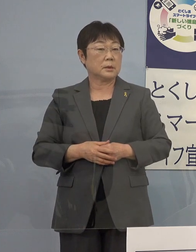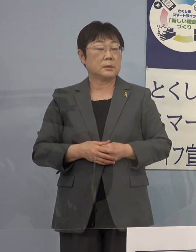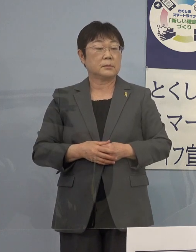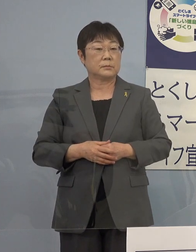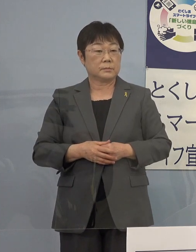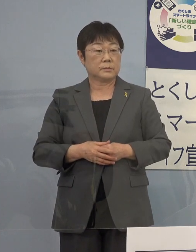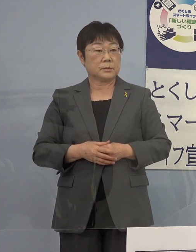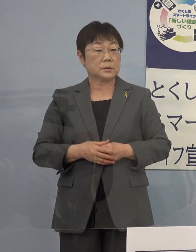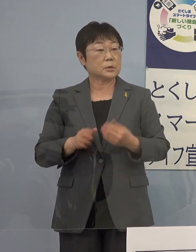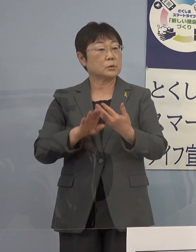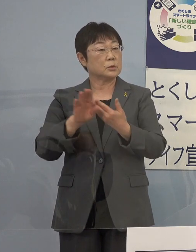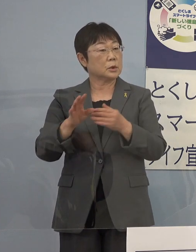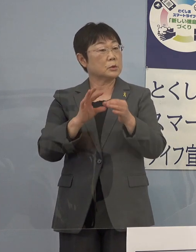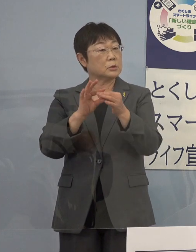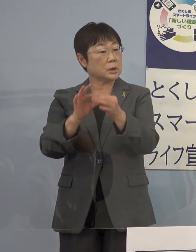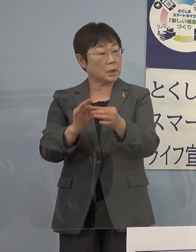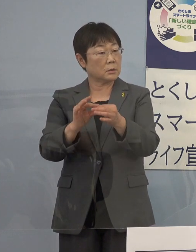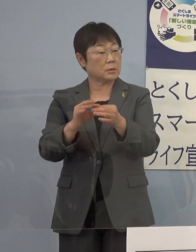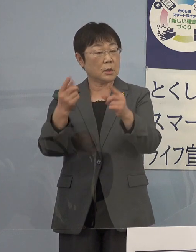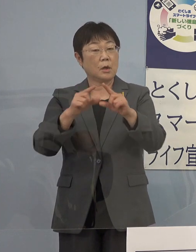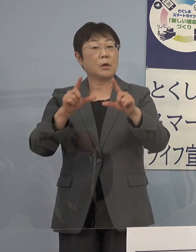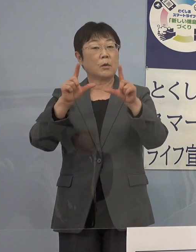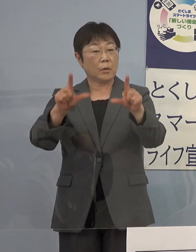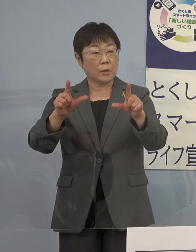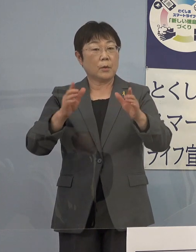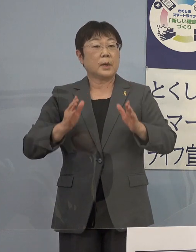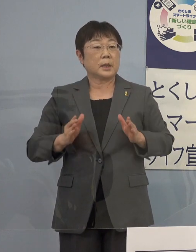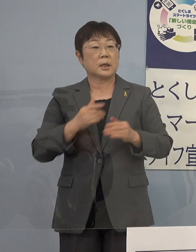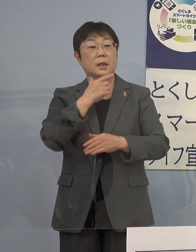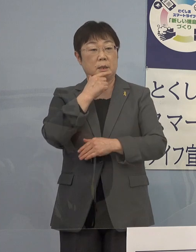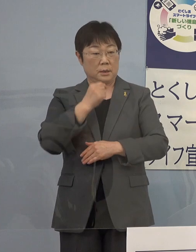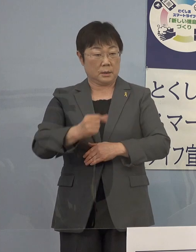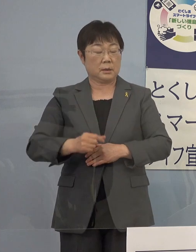あって、その次につながる公表ということは差し控えると。